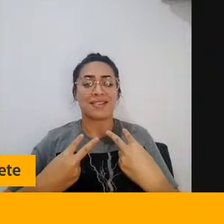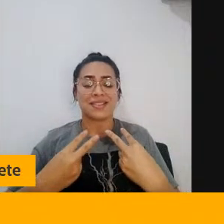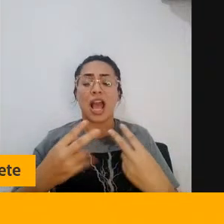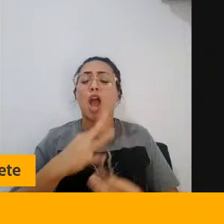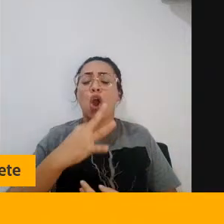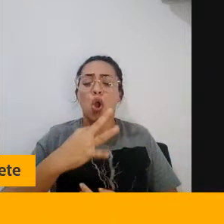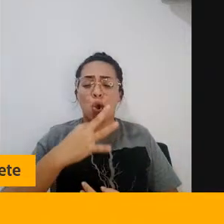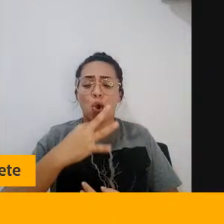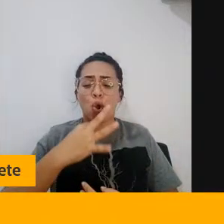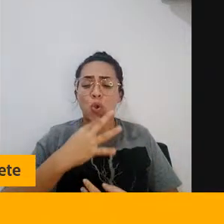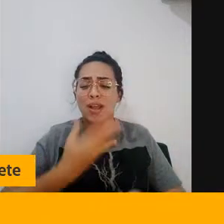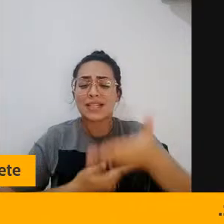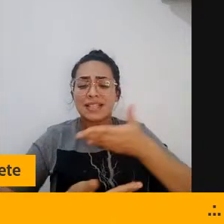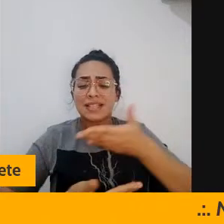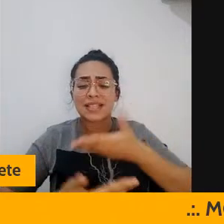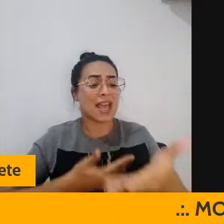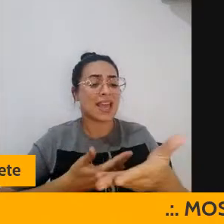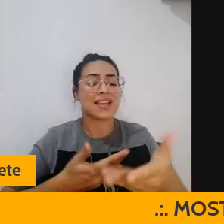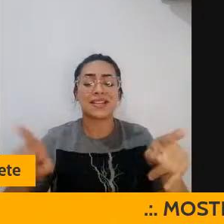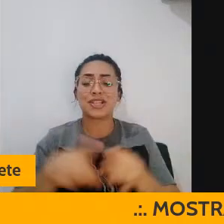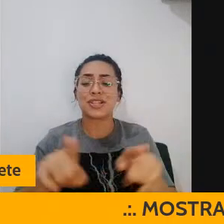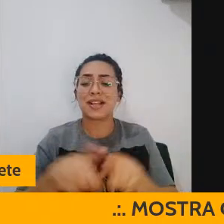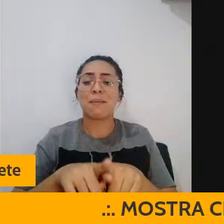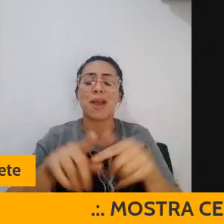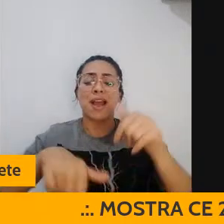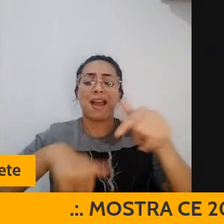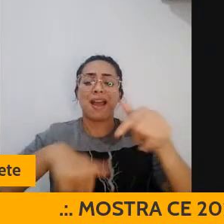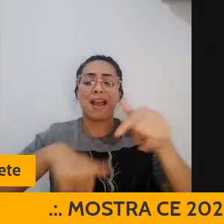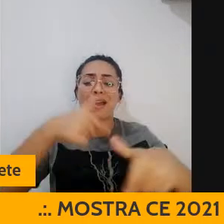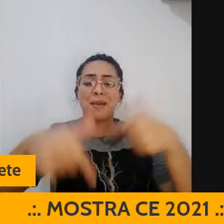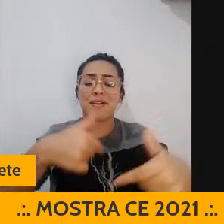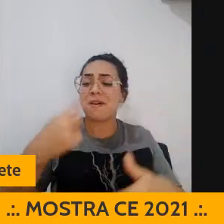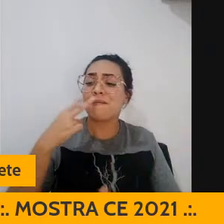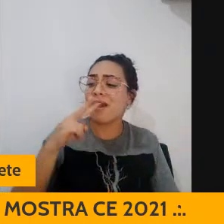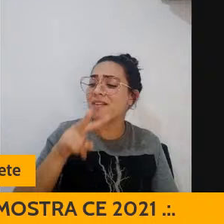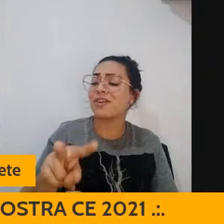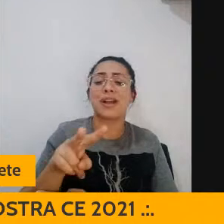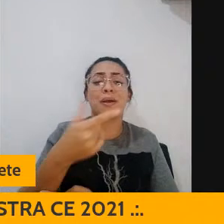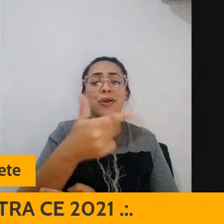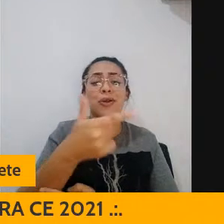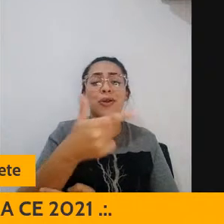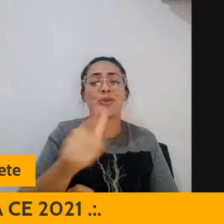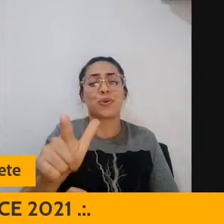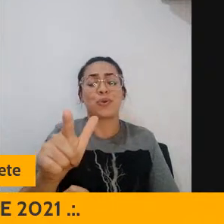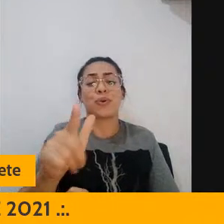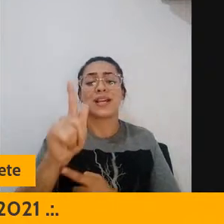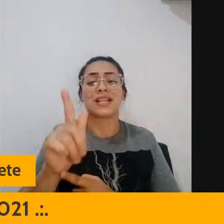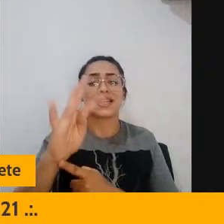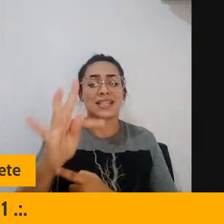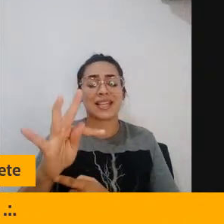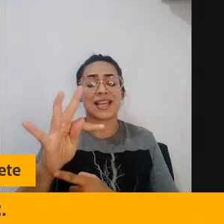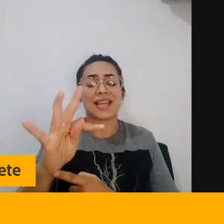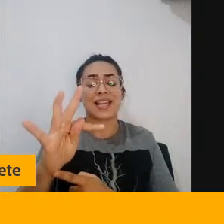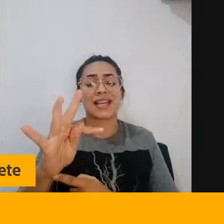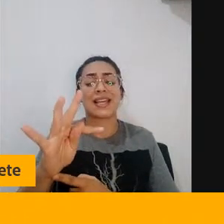e a reconhecer, né, o trabalho do outro. Por exemplo, o GT de letramento, o